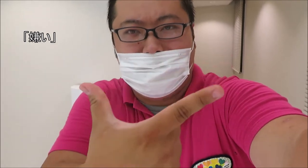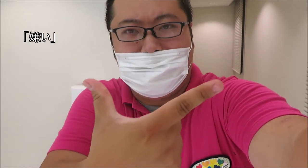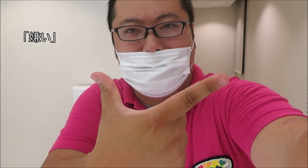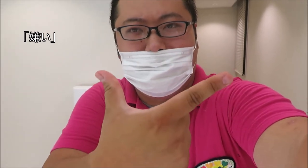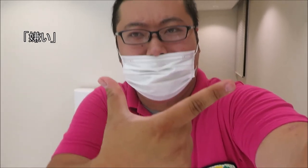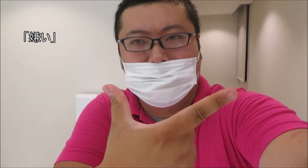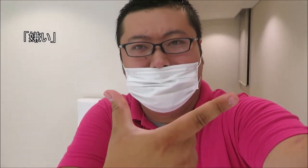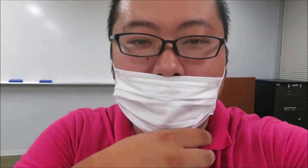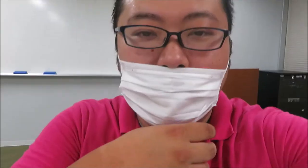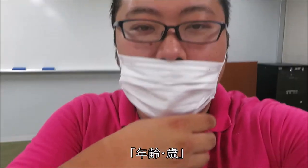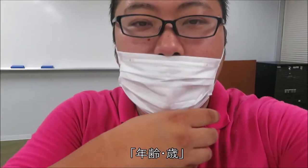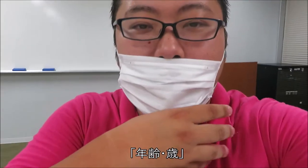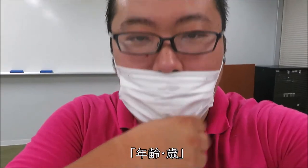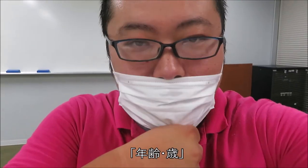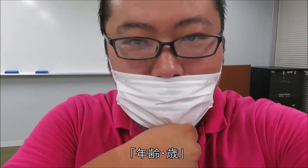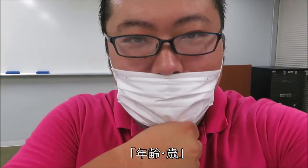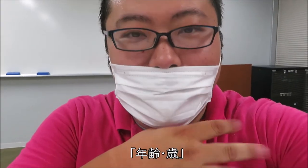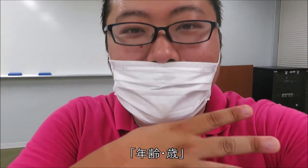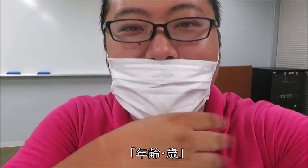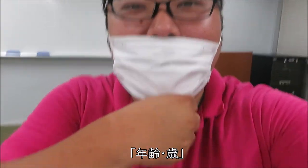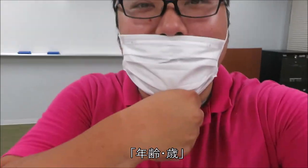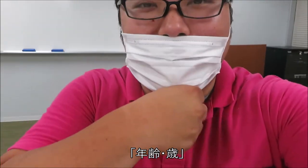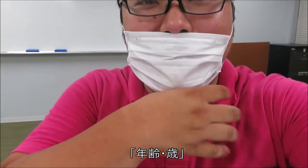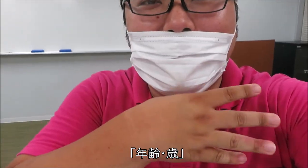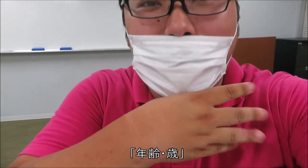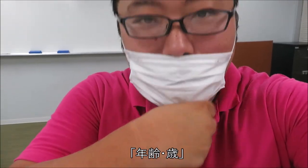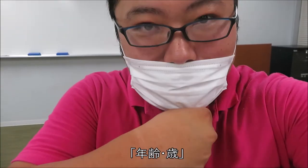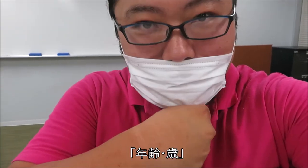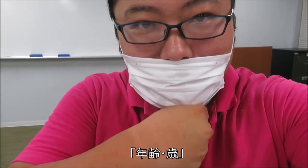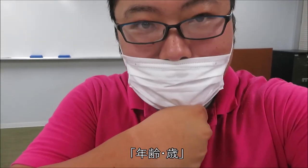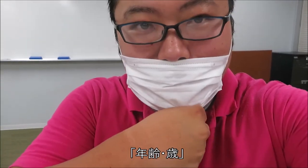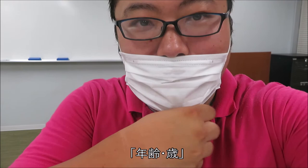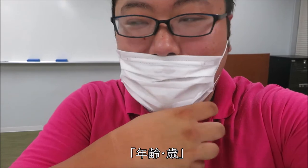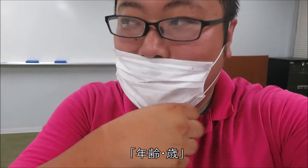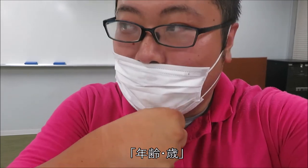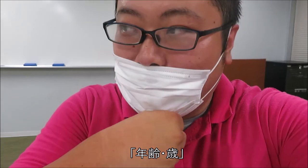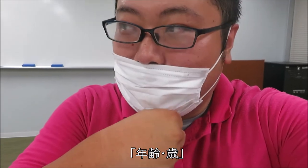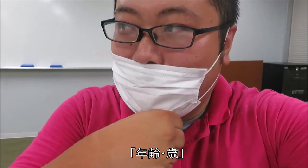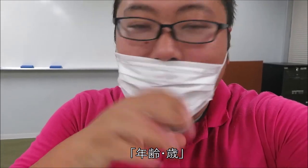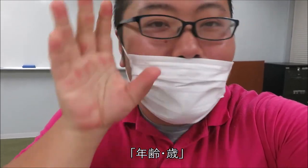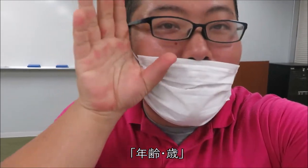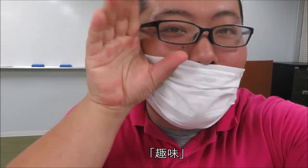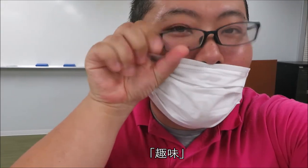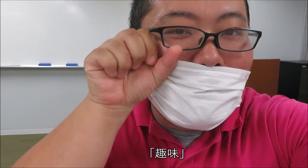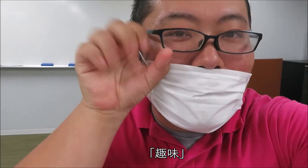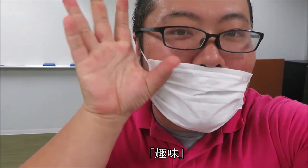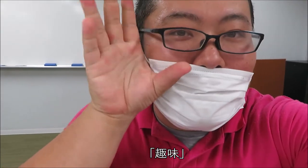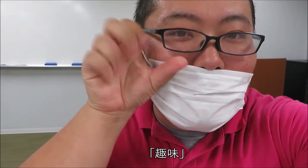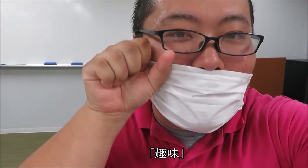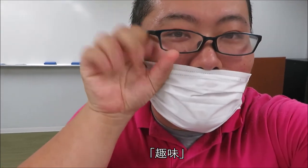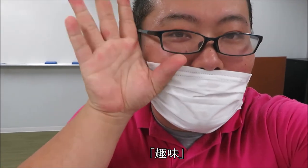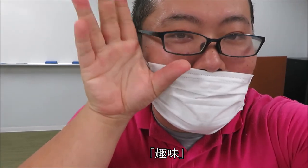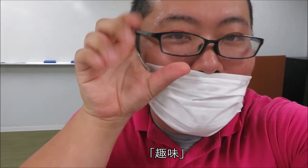嫌い 年ひげですね。年ほっぺたが